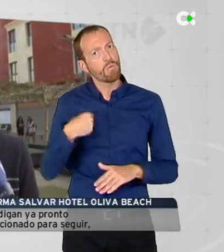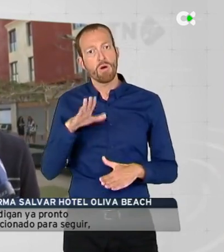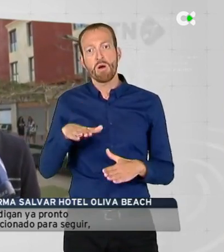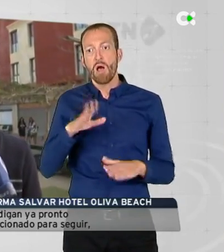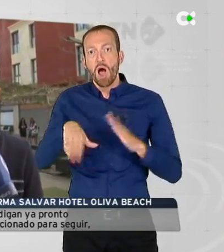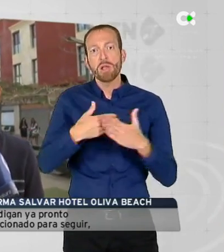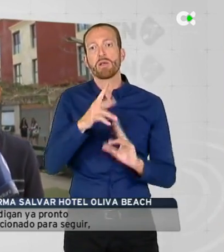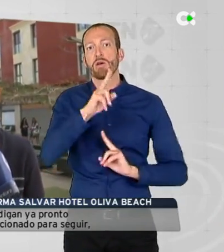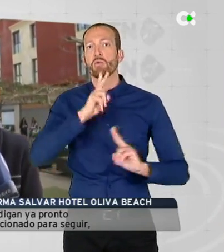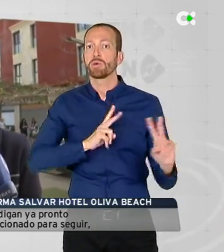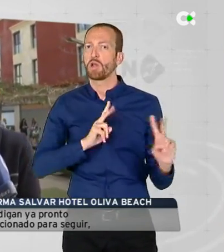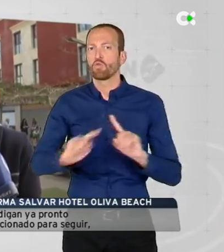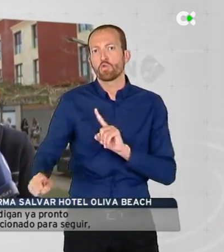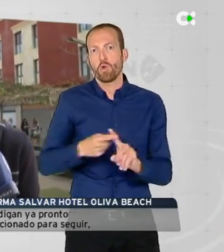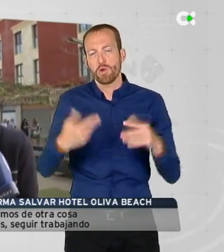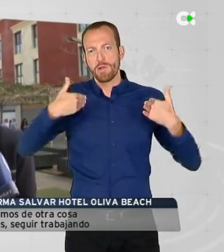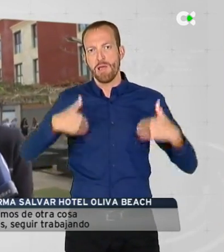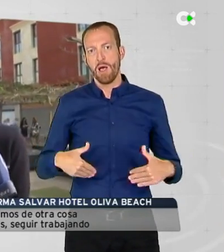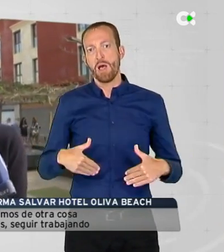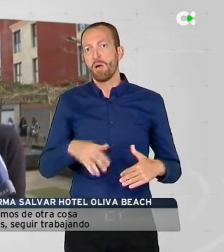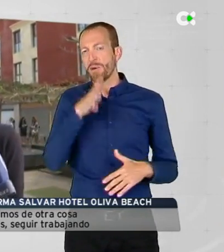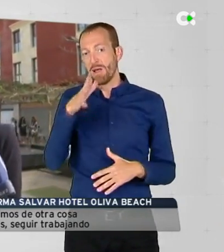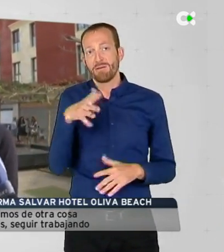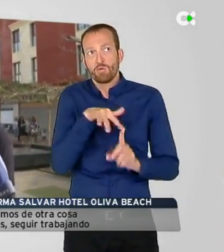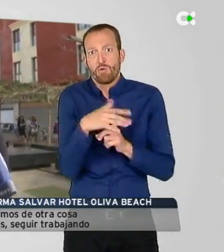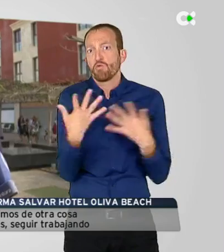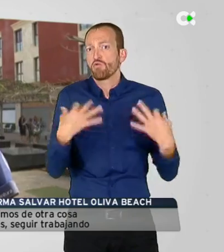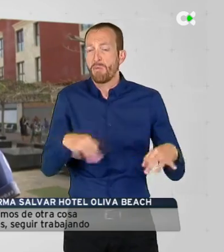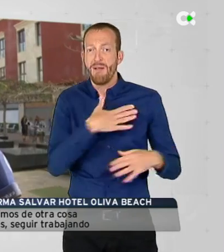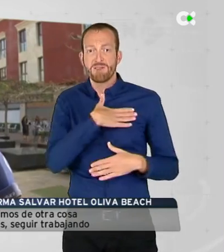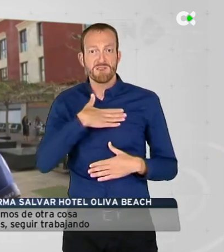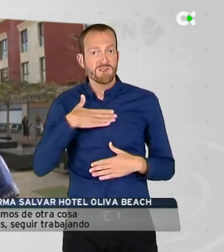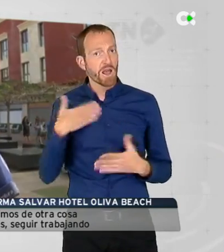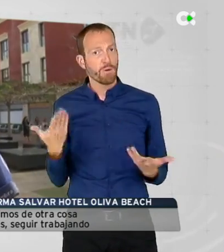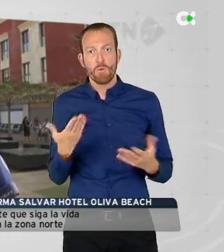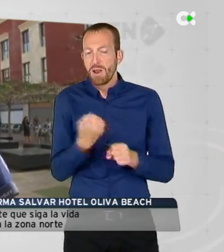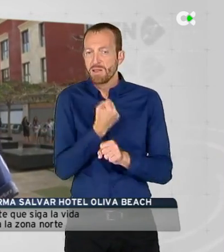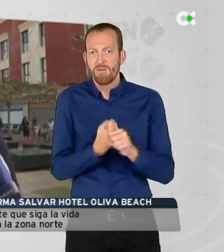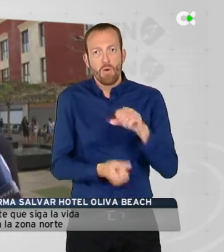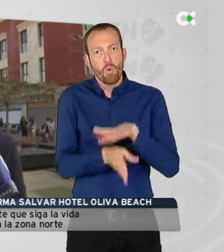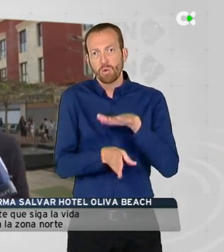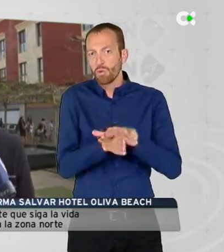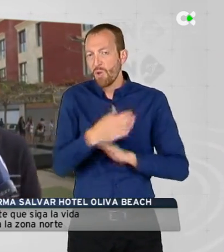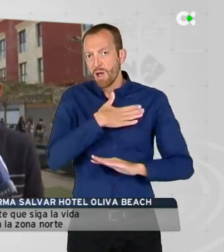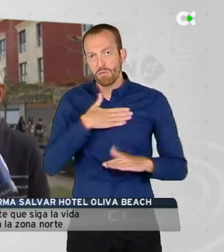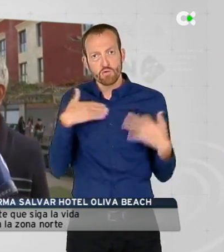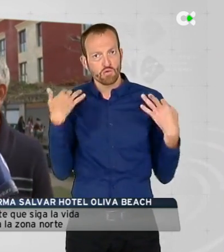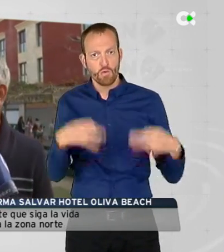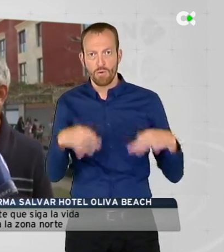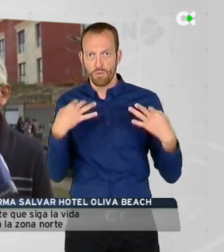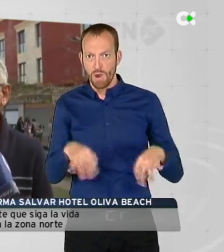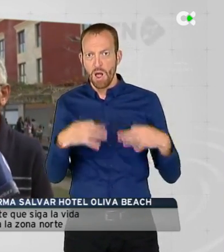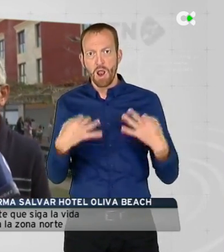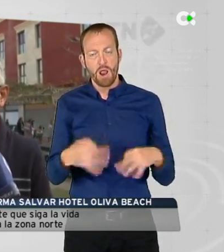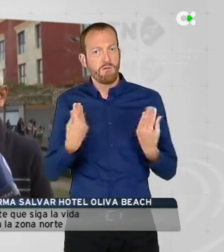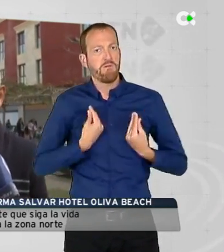pronto que esto se ha solucionado para seguir lo normal. No vemos otra cosa, ni limón, sino seguir trabajando normal y corriente y que siga la